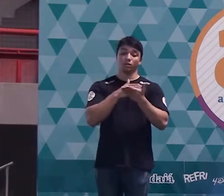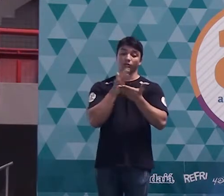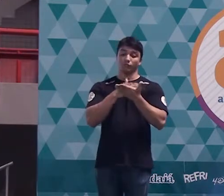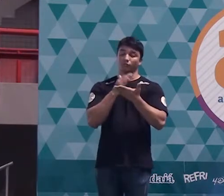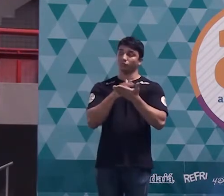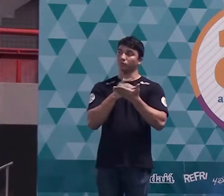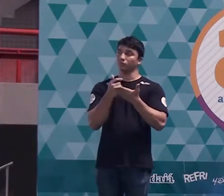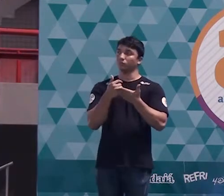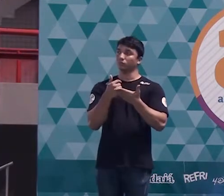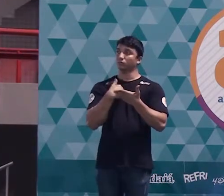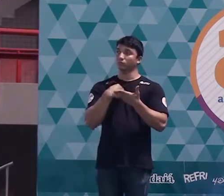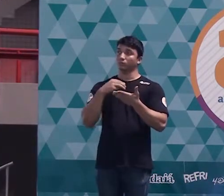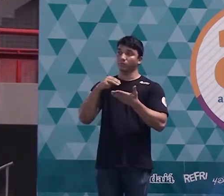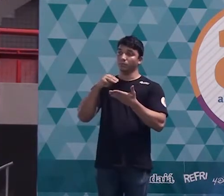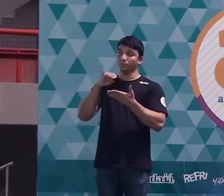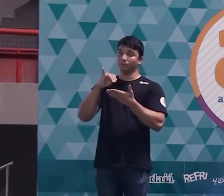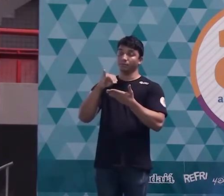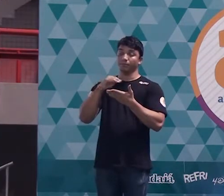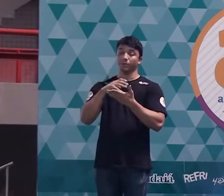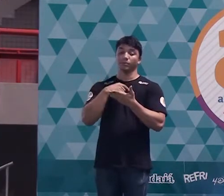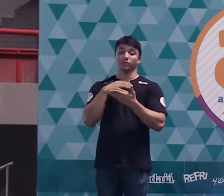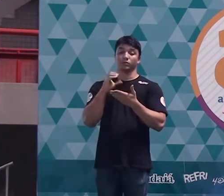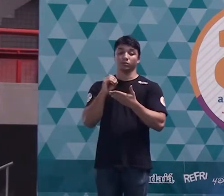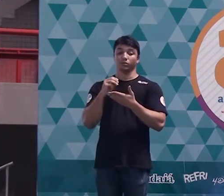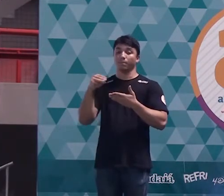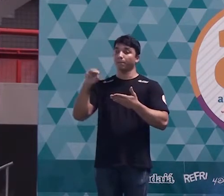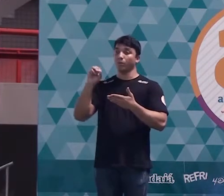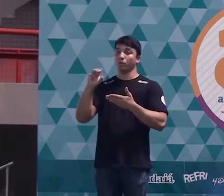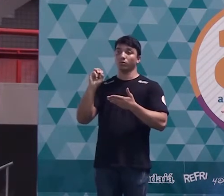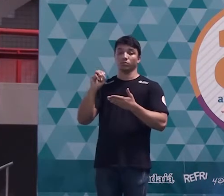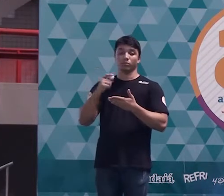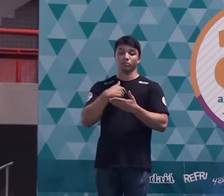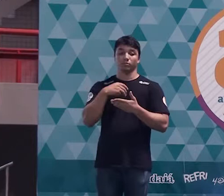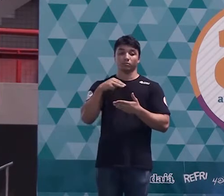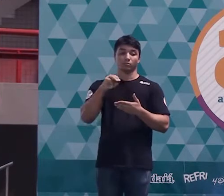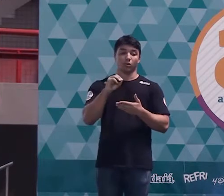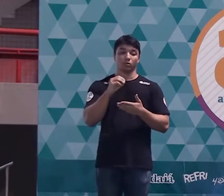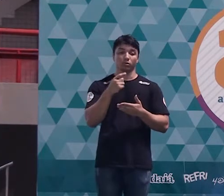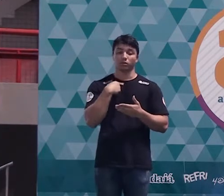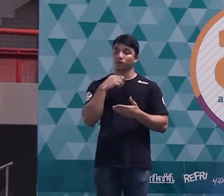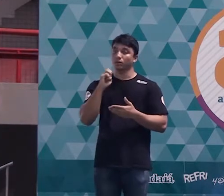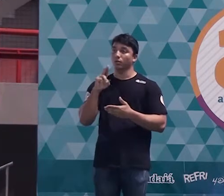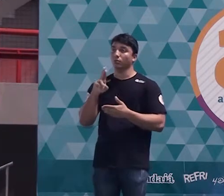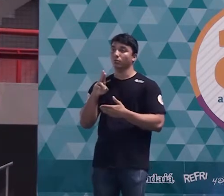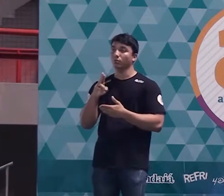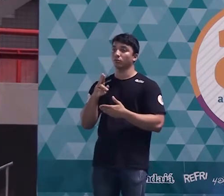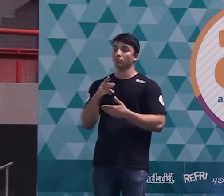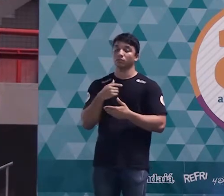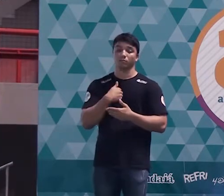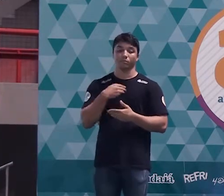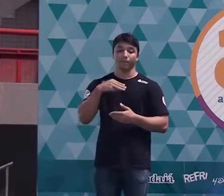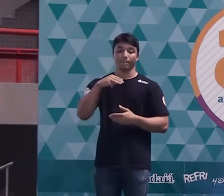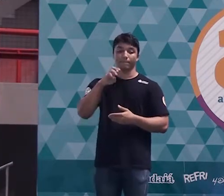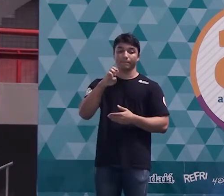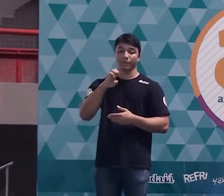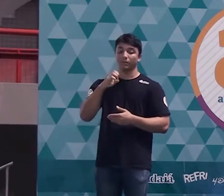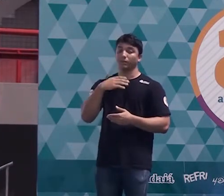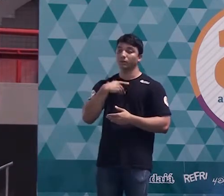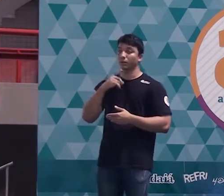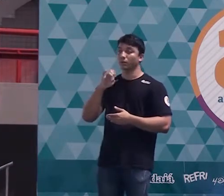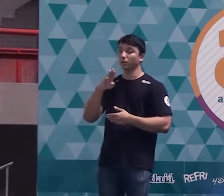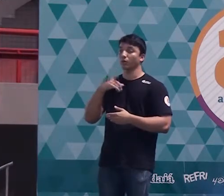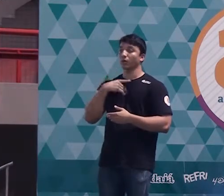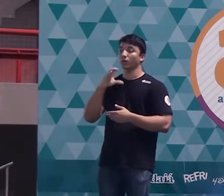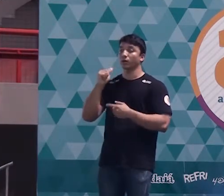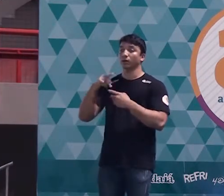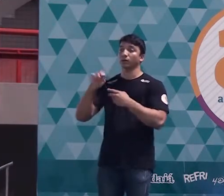livro. Mi mais ó, mó. Ela me deu. Ela me deu a caneta.